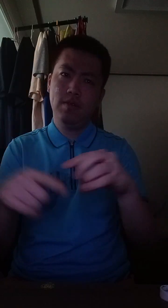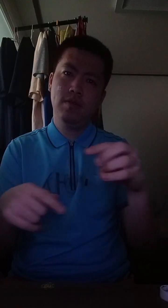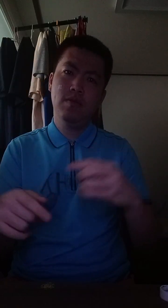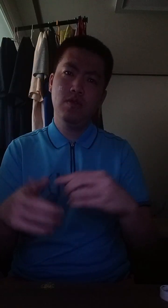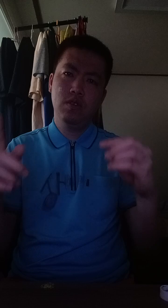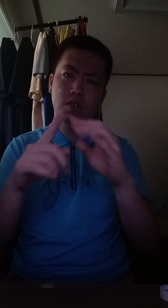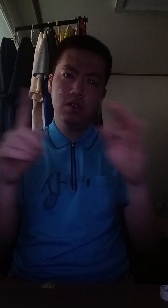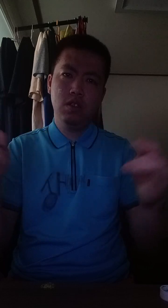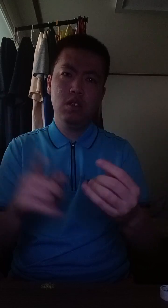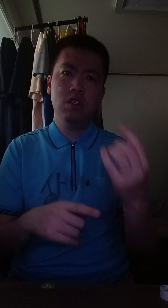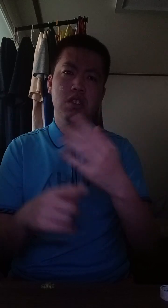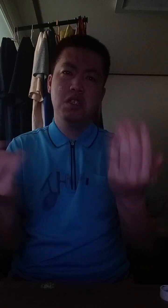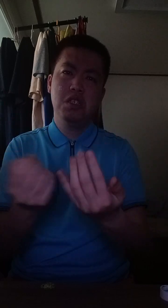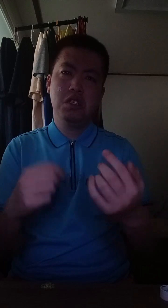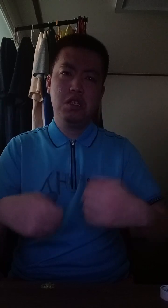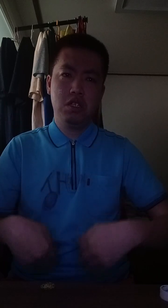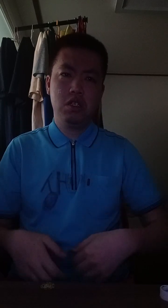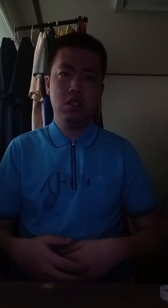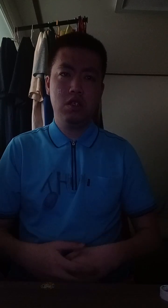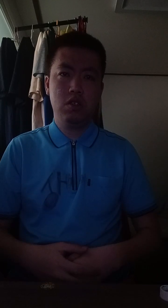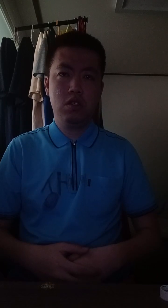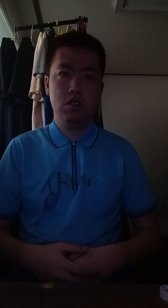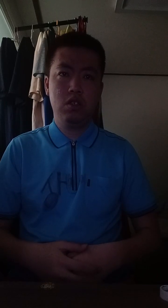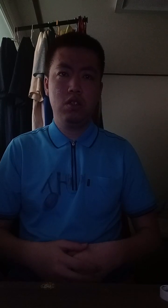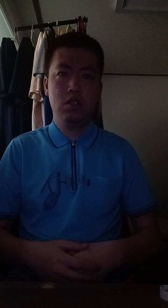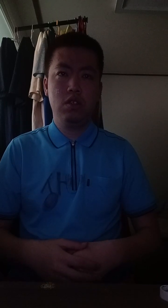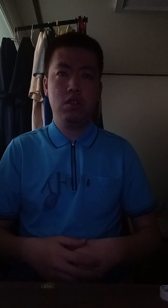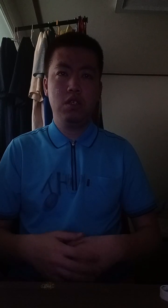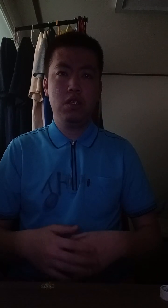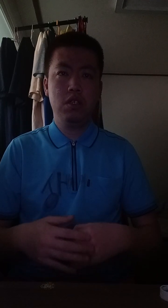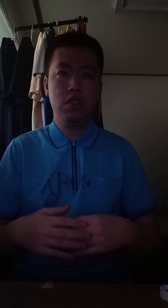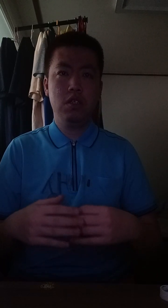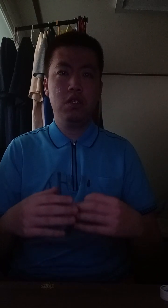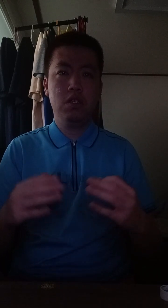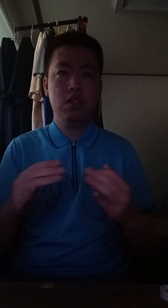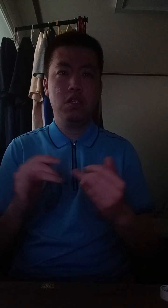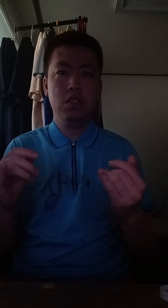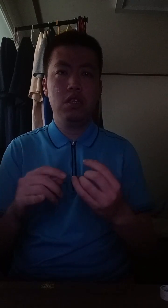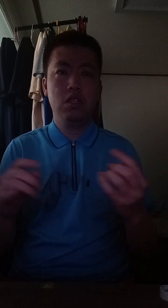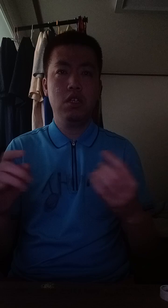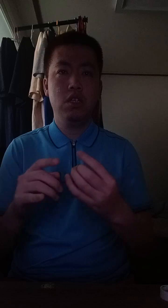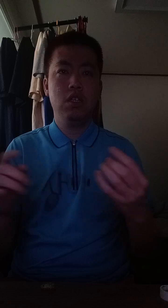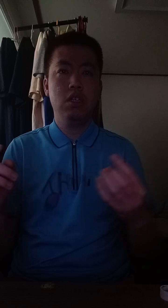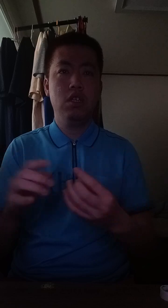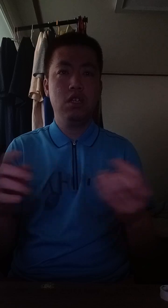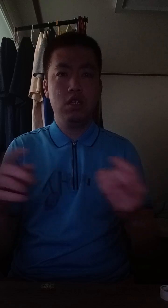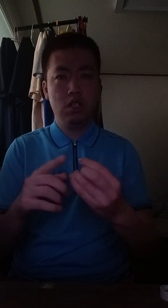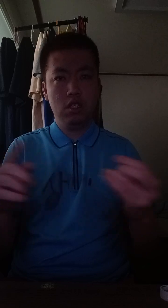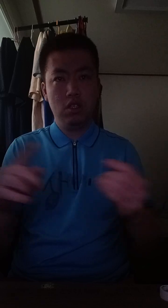플랫폼에 설치가 늦어졌습니다. 정부는 당초 작년 말까지 모든 수도권